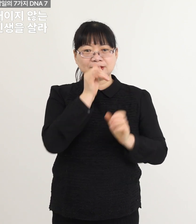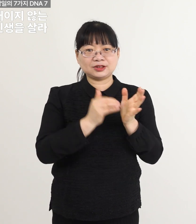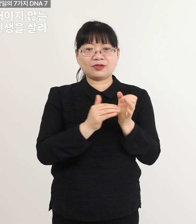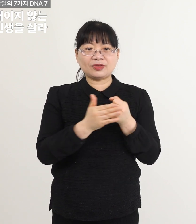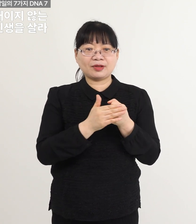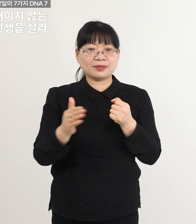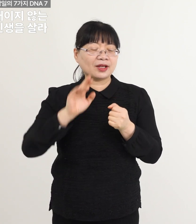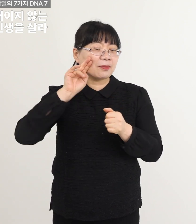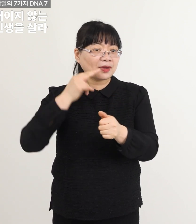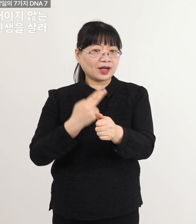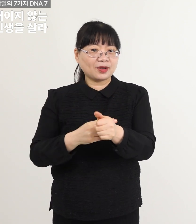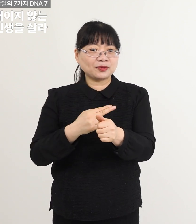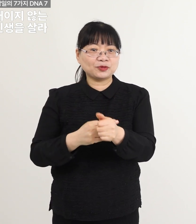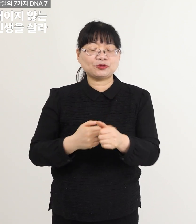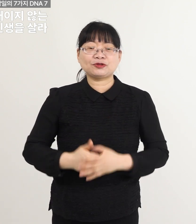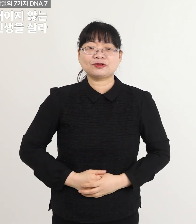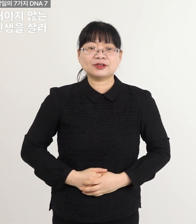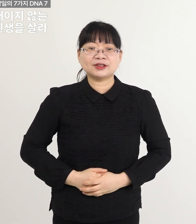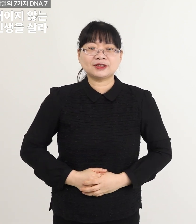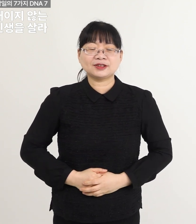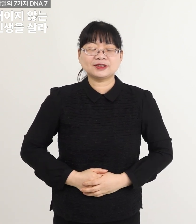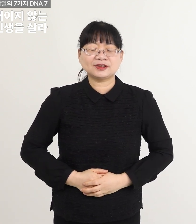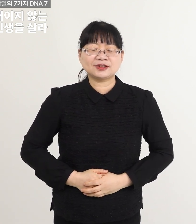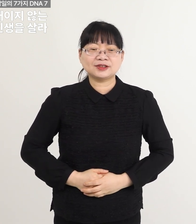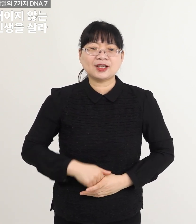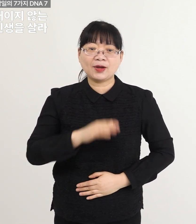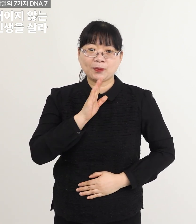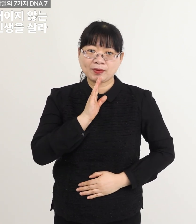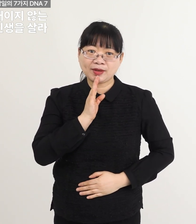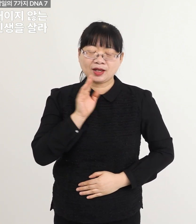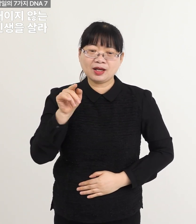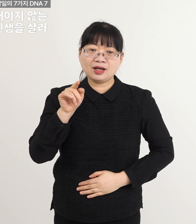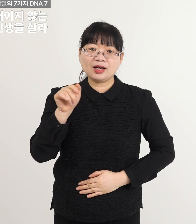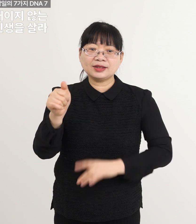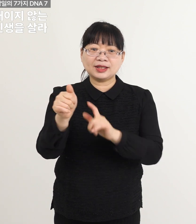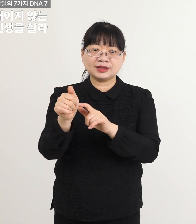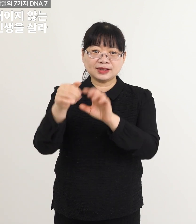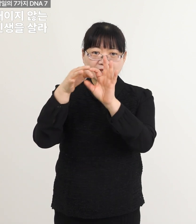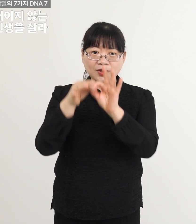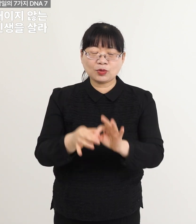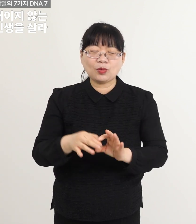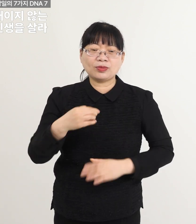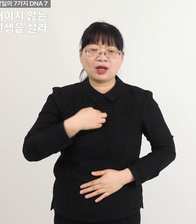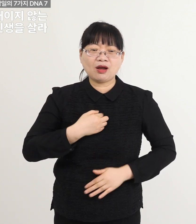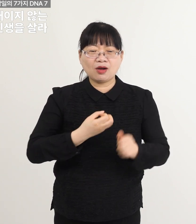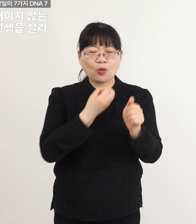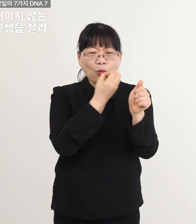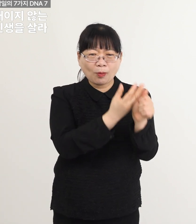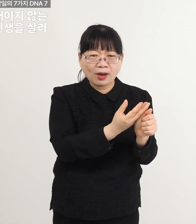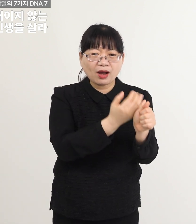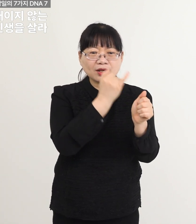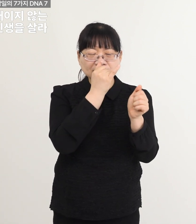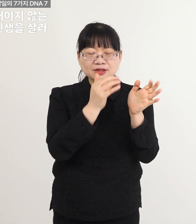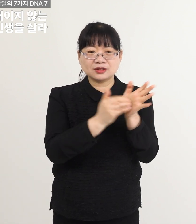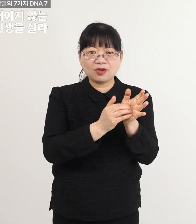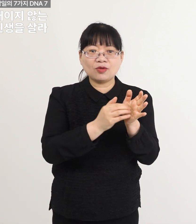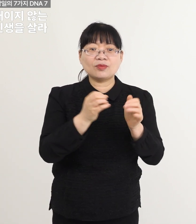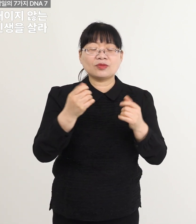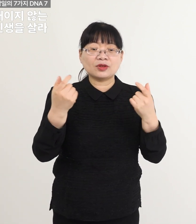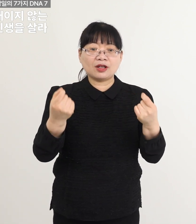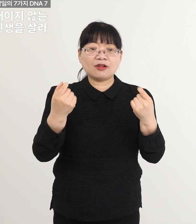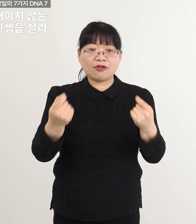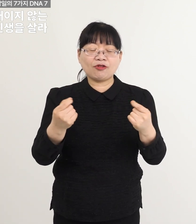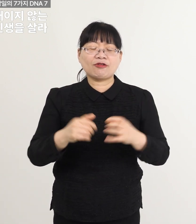하면서 바울이 정 그렇다면 당신들이 나를 계속해서 고발하고 고소하고